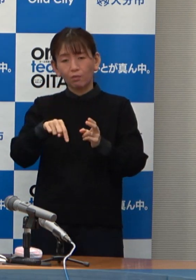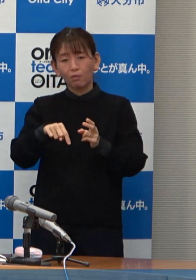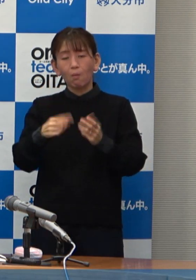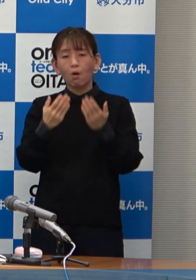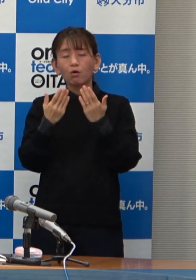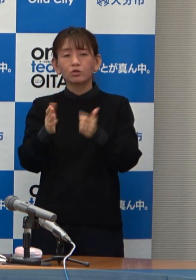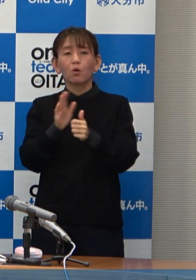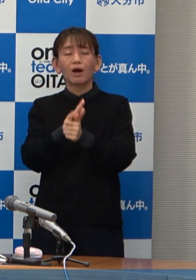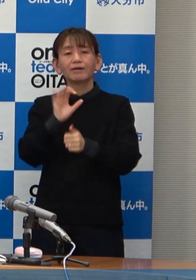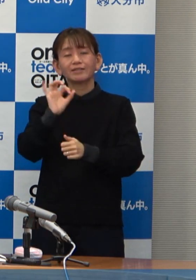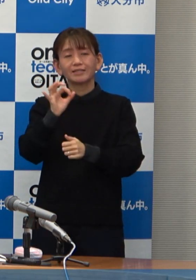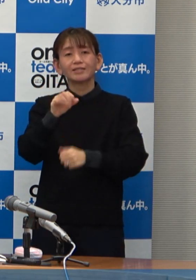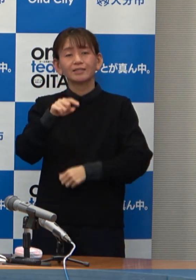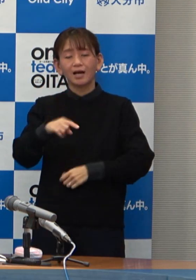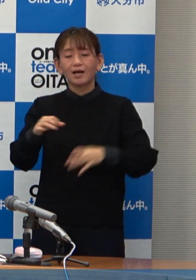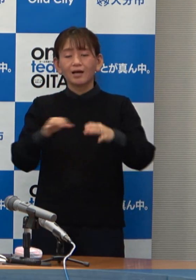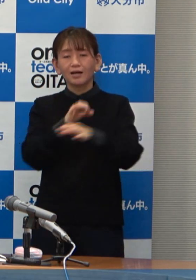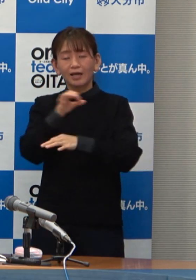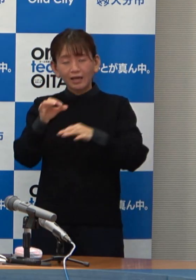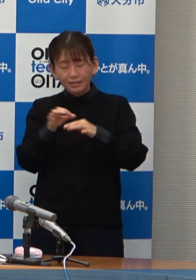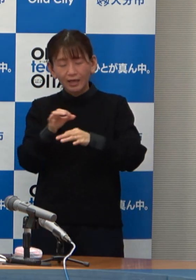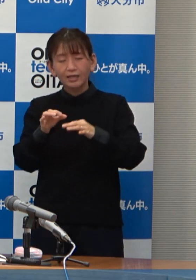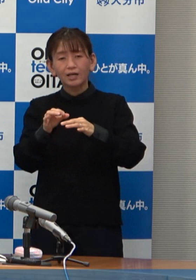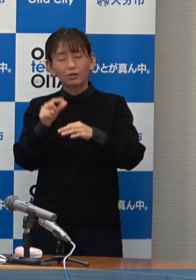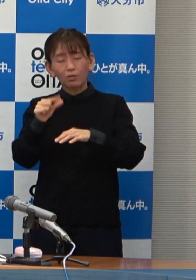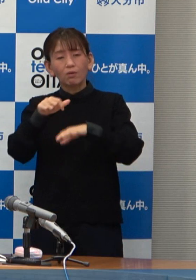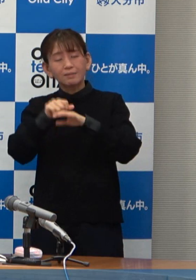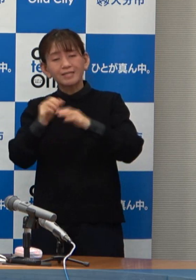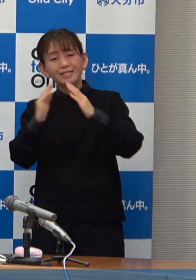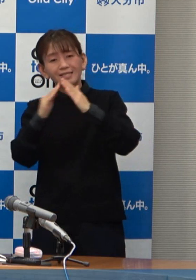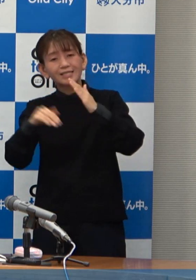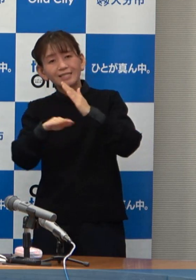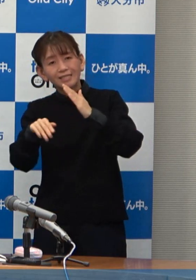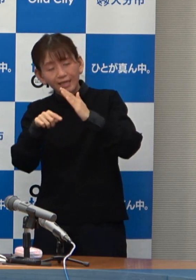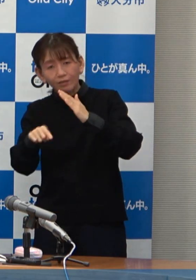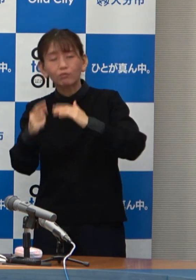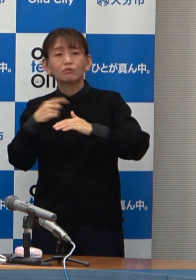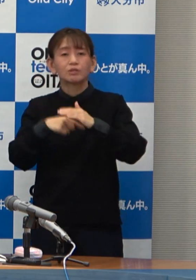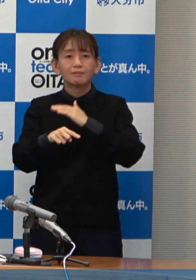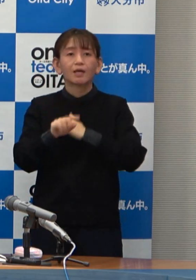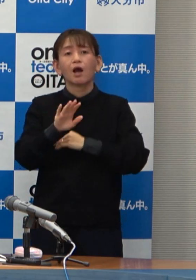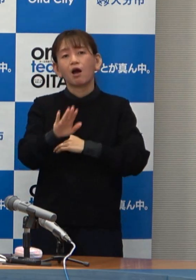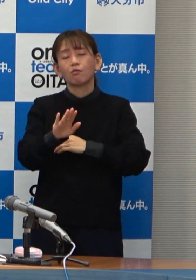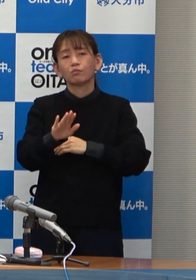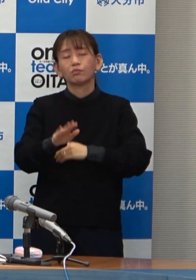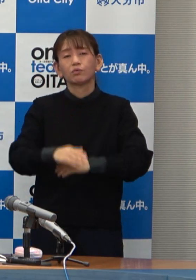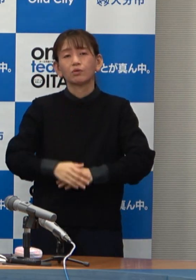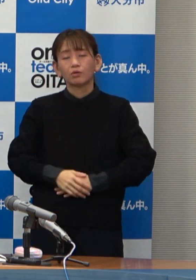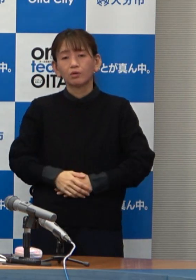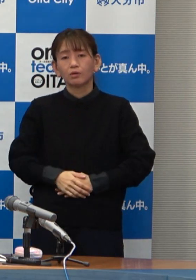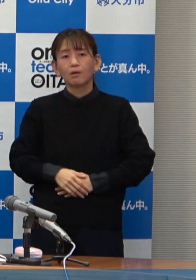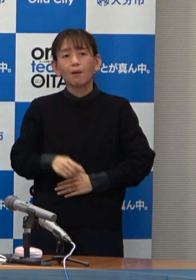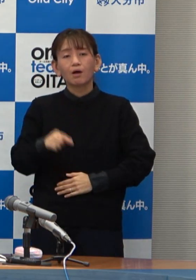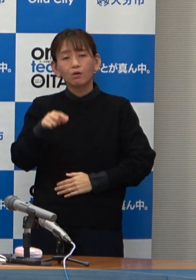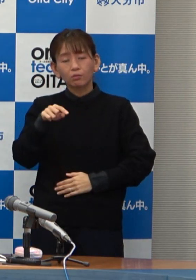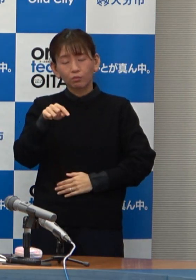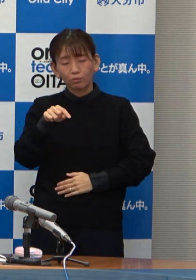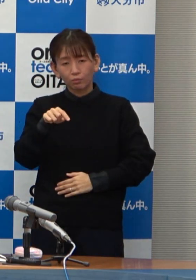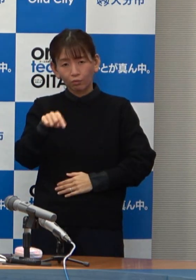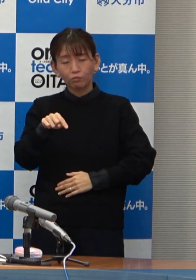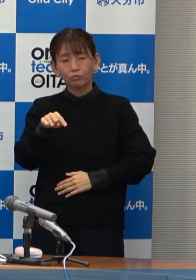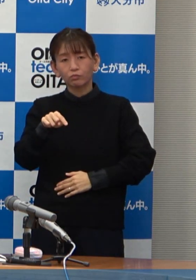が経済的に困窮する世帯であるとかまありますでそんなものがある中で